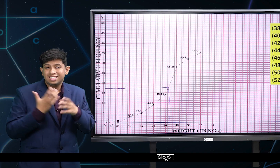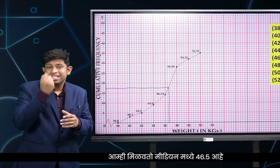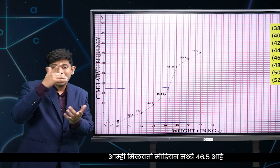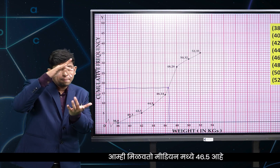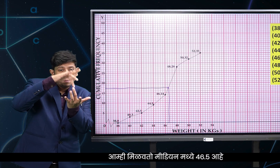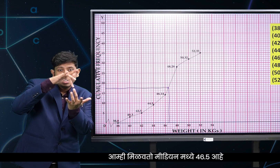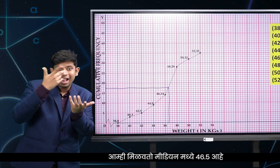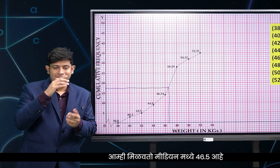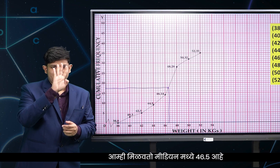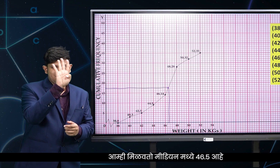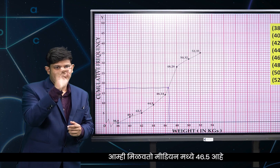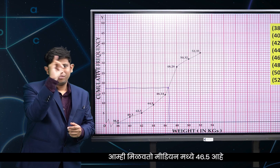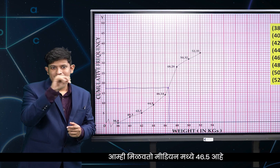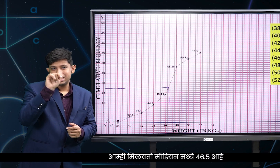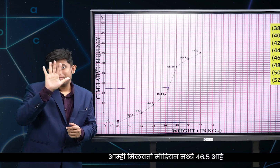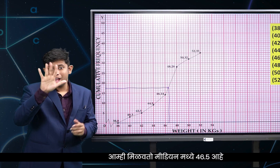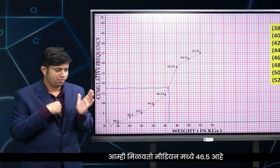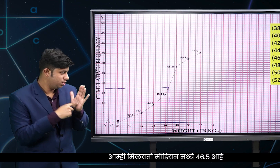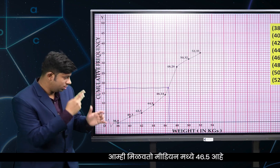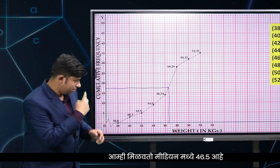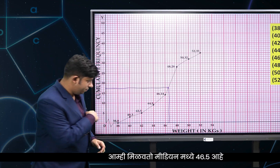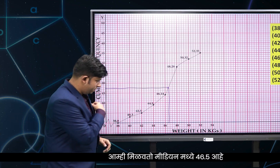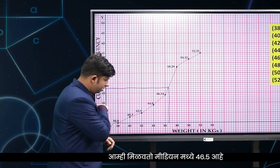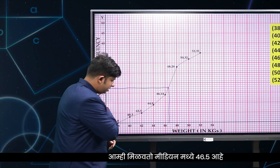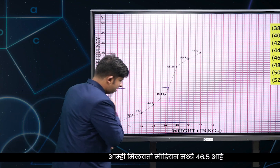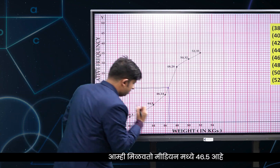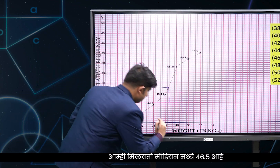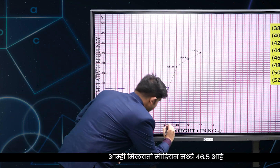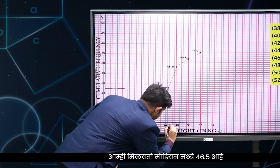आम्ही मिळवतो मेडियनमध्ये 46.5 आहे.